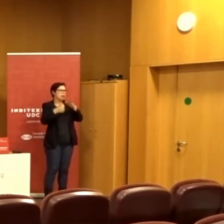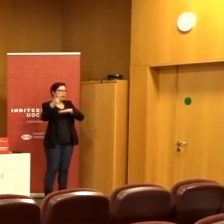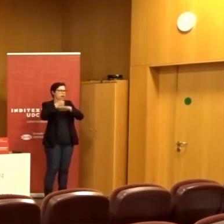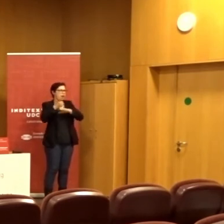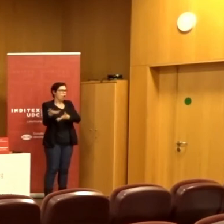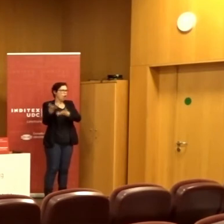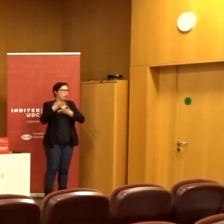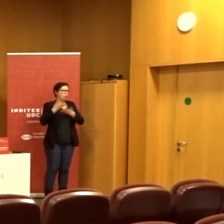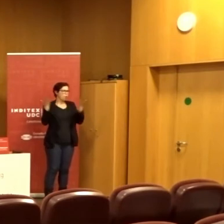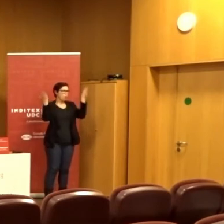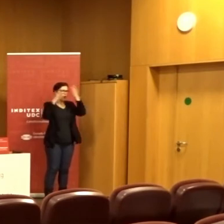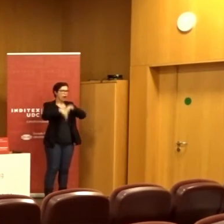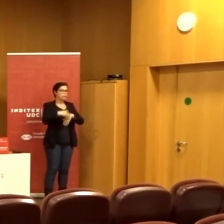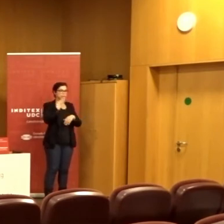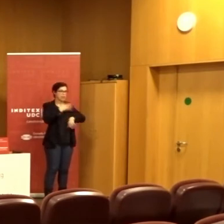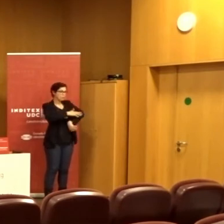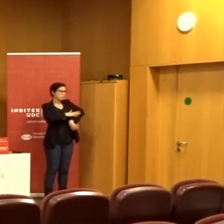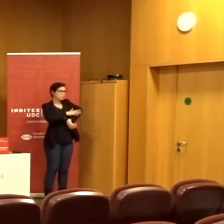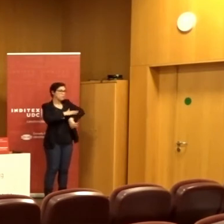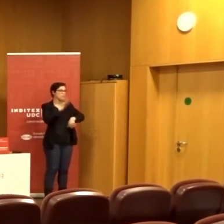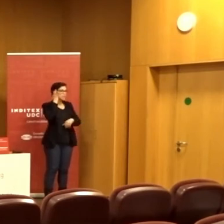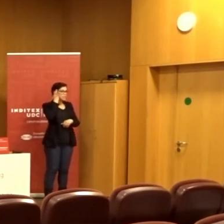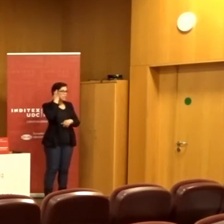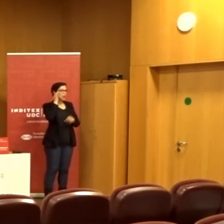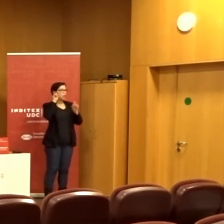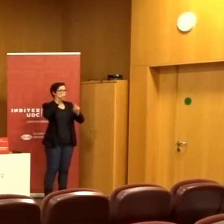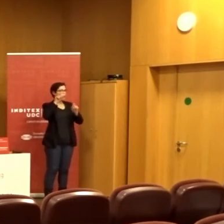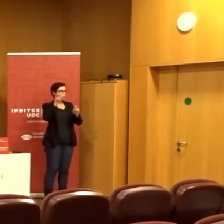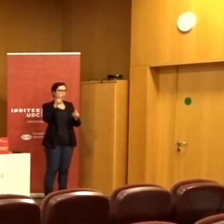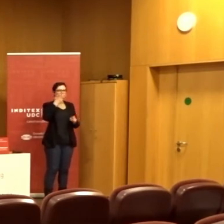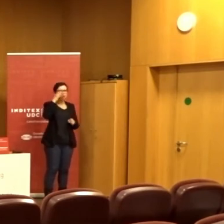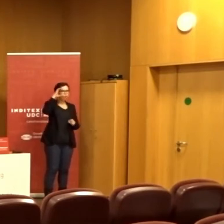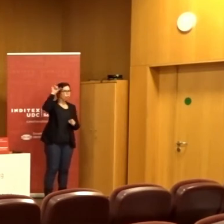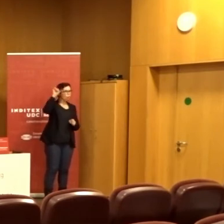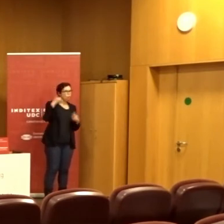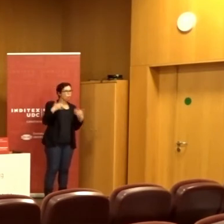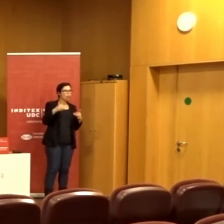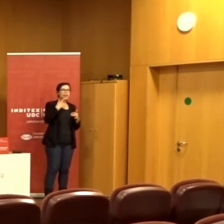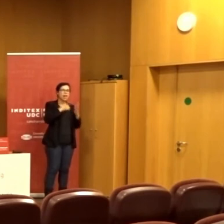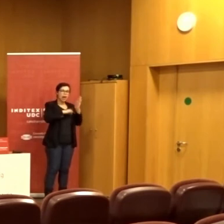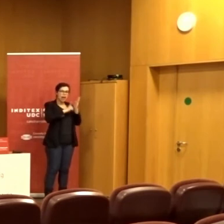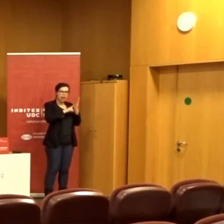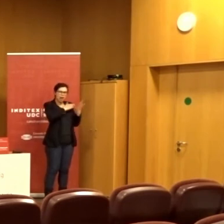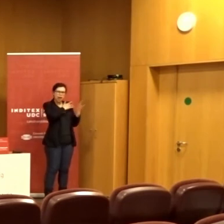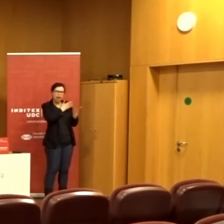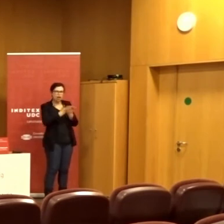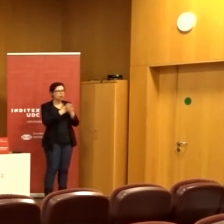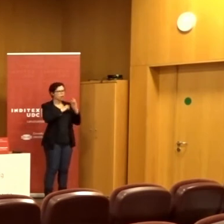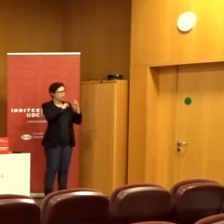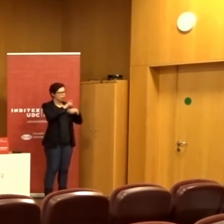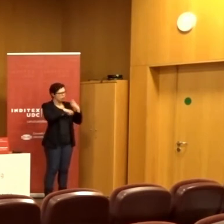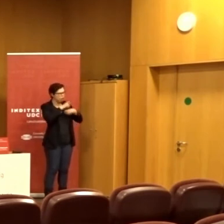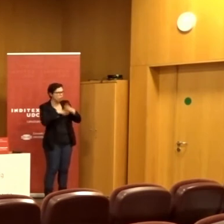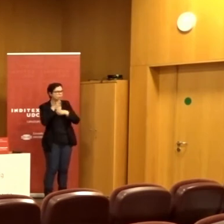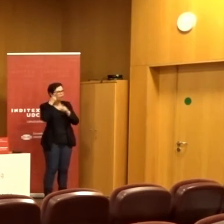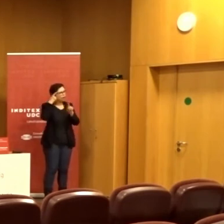ministra de Educación, o ayer, una cosa que es interesante, es decir, tenemos que hacer lo que sea, tenemos que hacer las reformas legislativas necesarias para que las